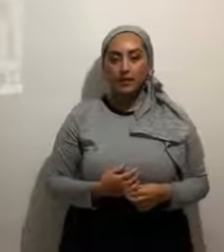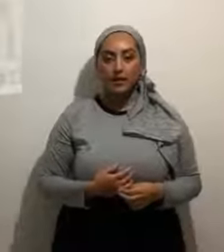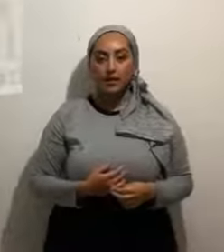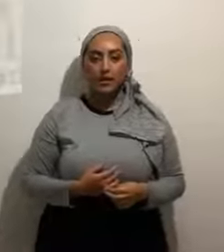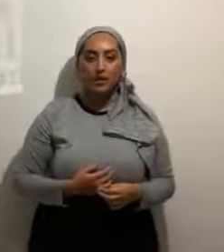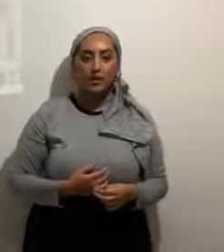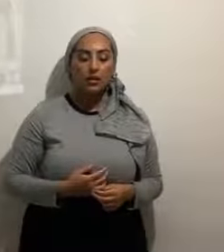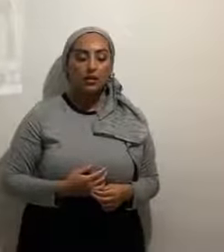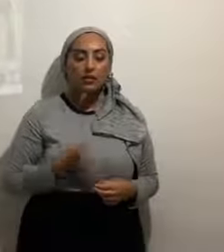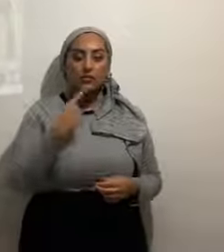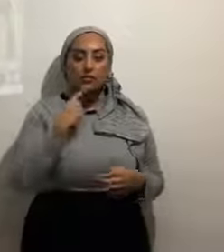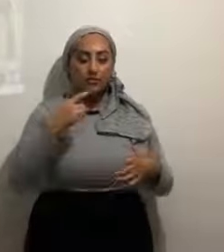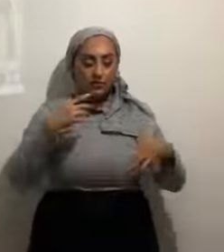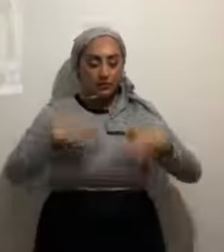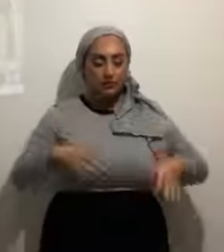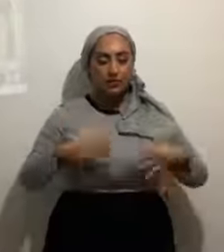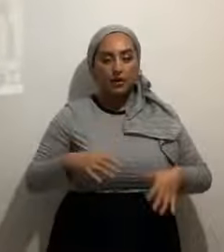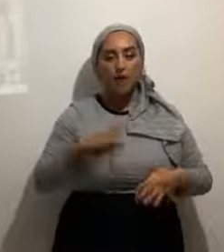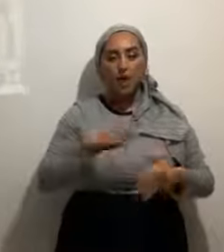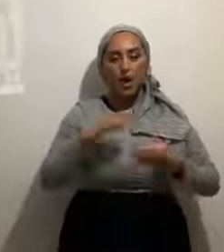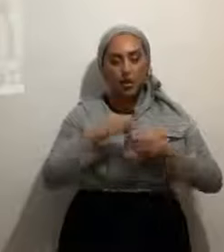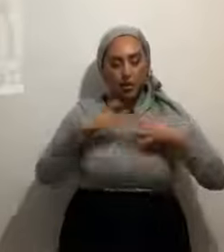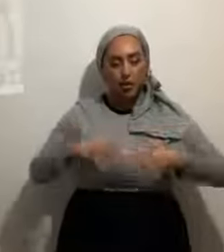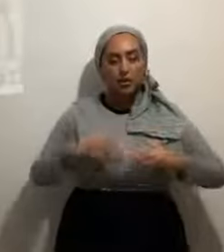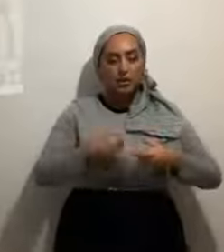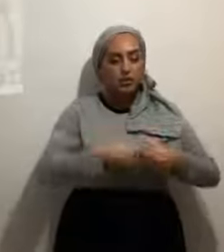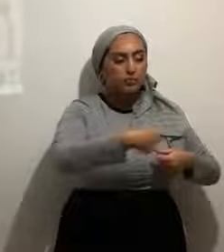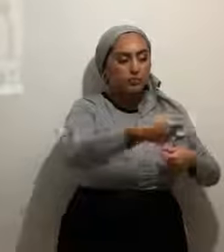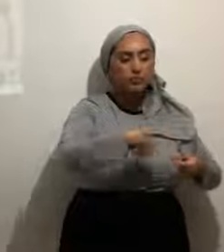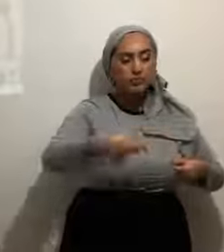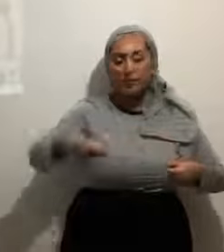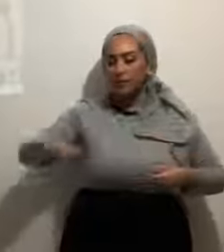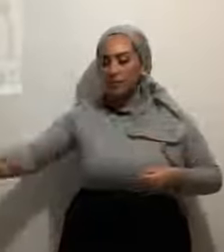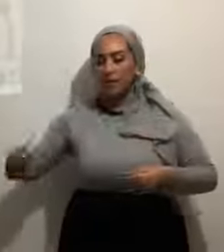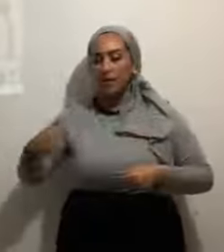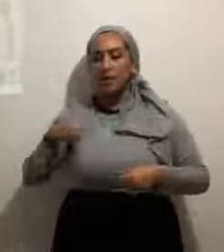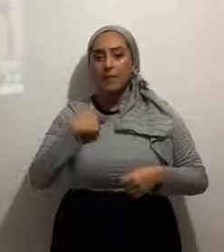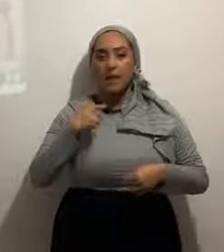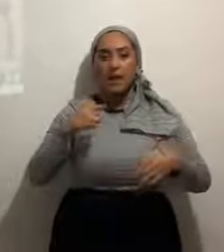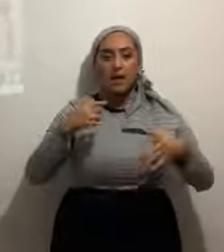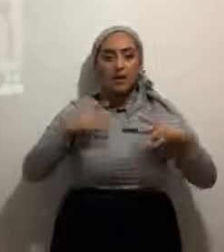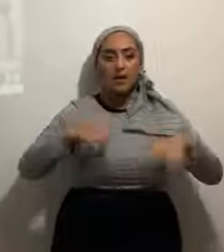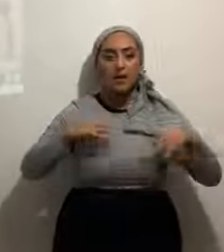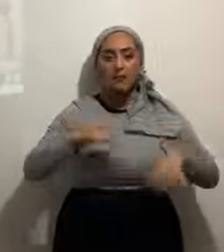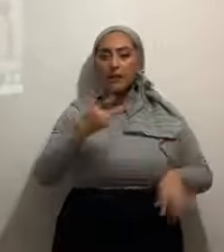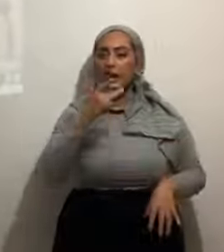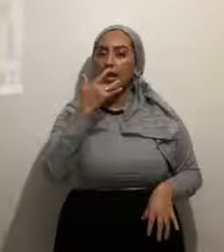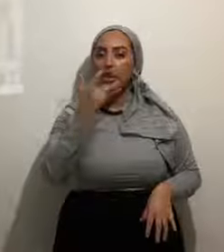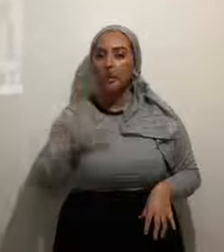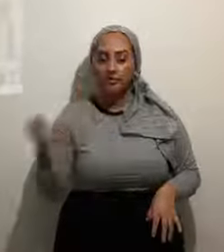Repartieron entre sí mis vestidos. Y sobre mi ropa echaron suertes. ¿Y no echaron suerte los soldados romanos?